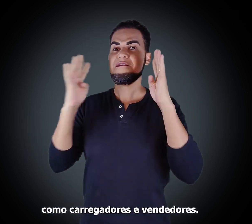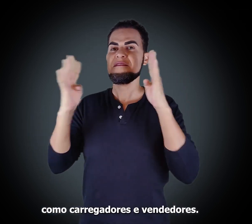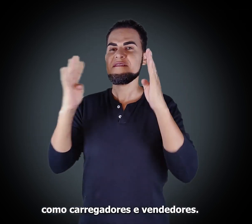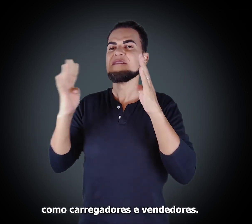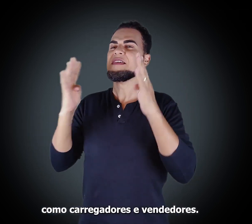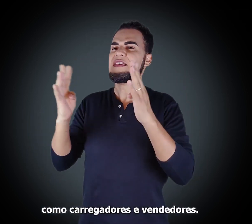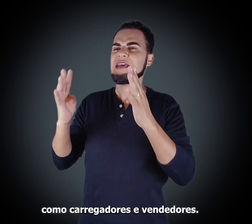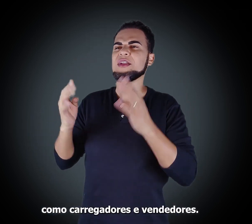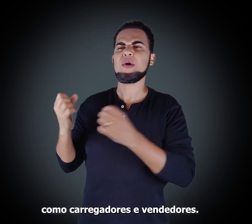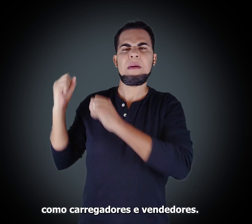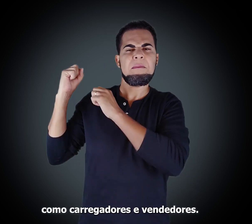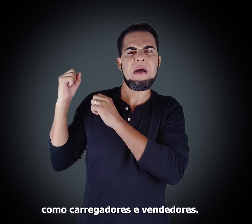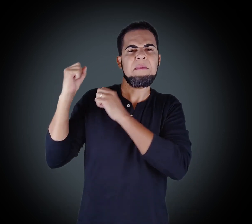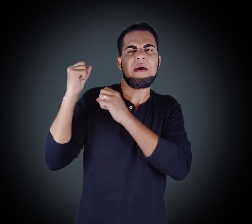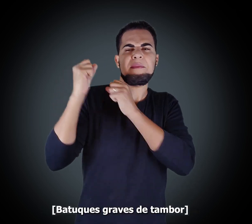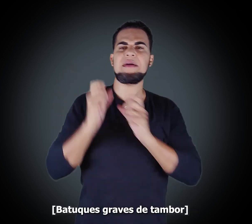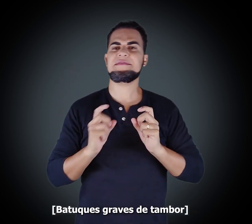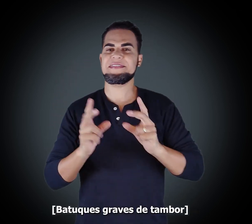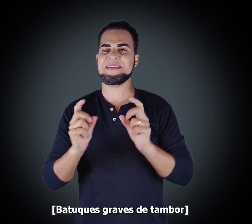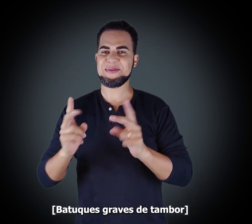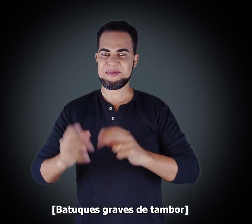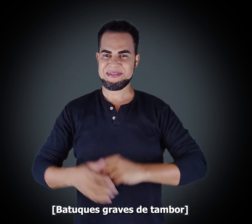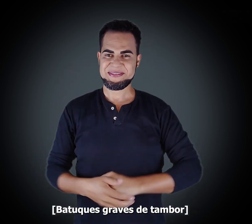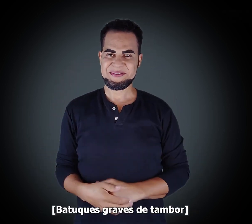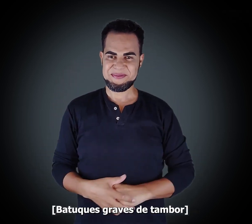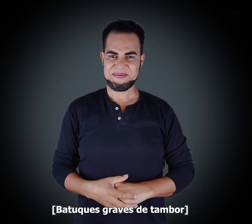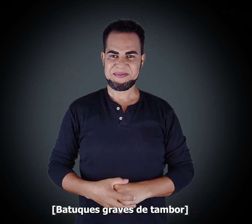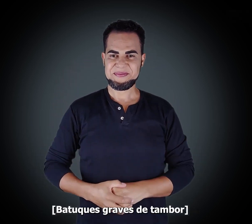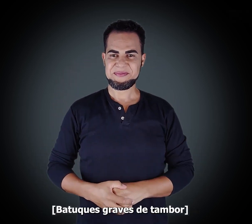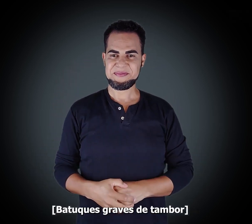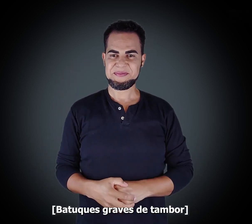como carregadores e vendedores.